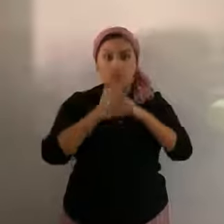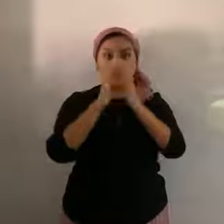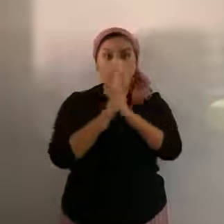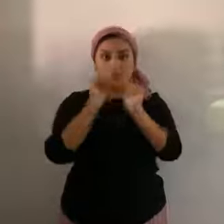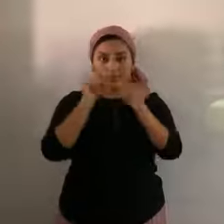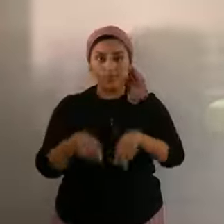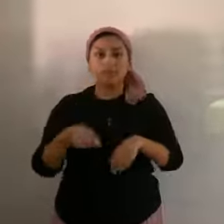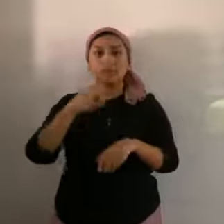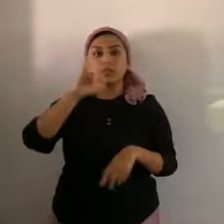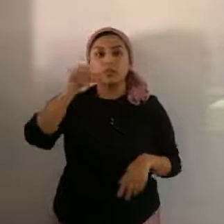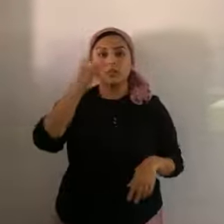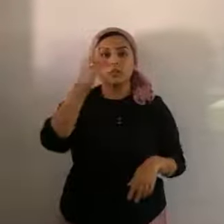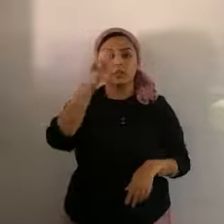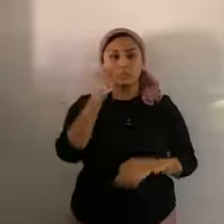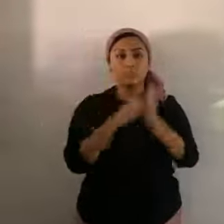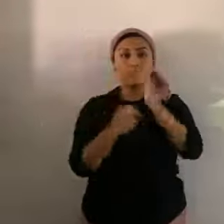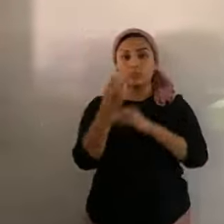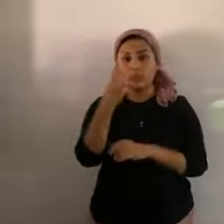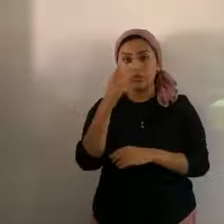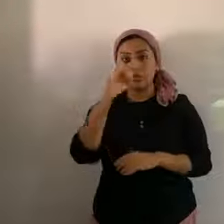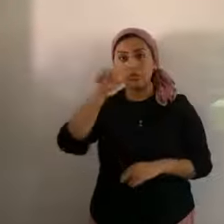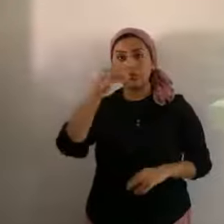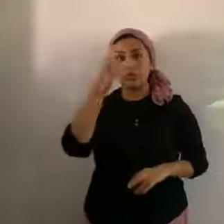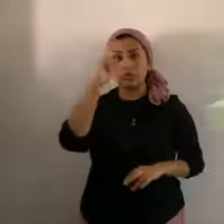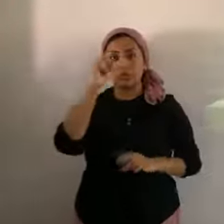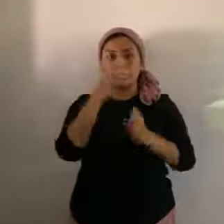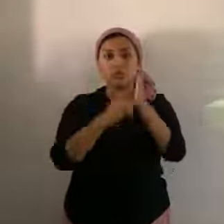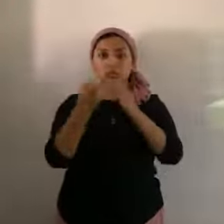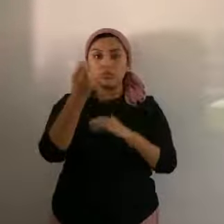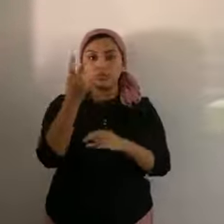vamos a Juan 12, por favor. Vamos a Juan 12.